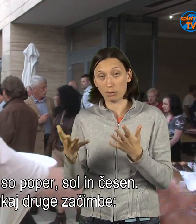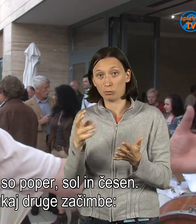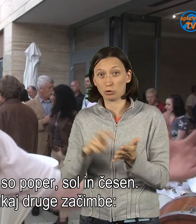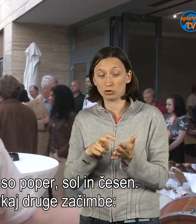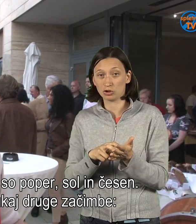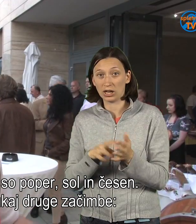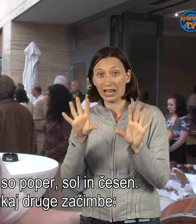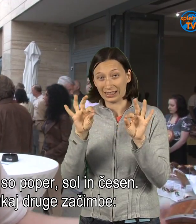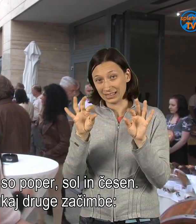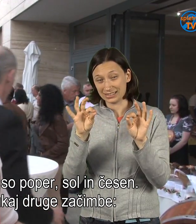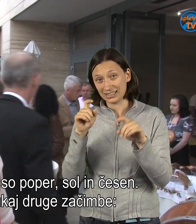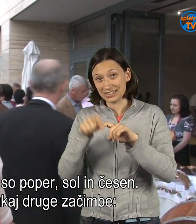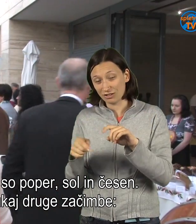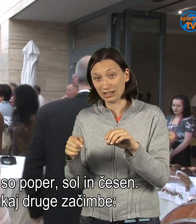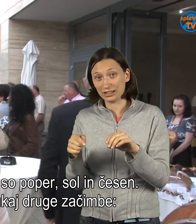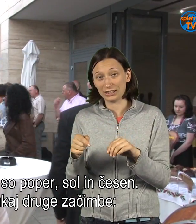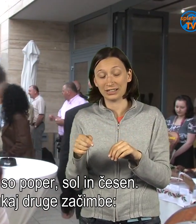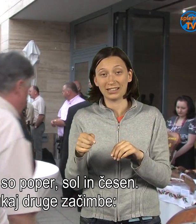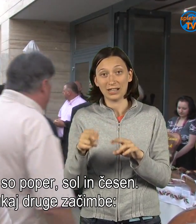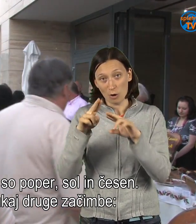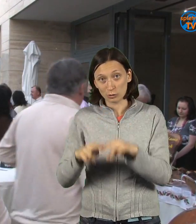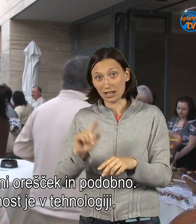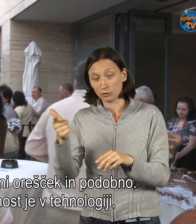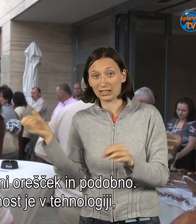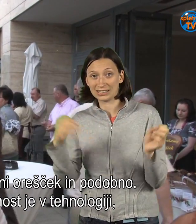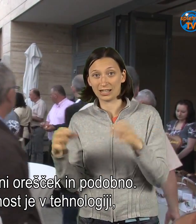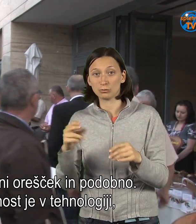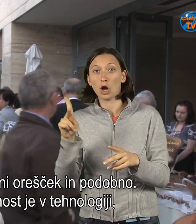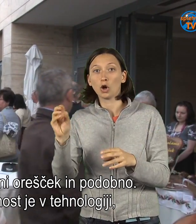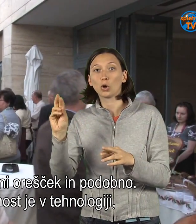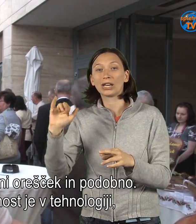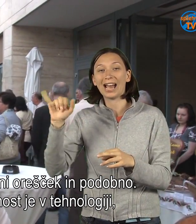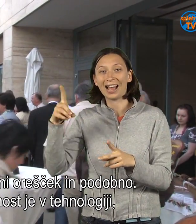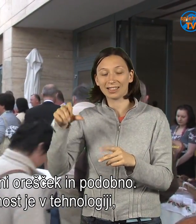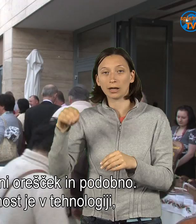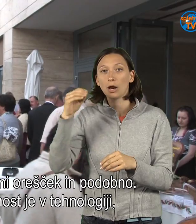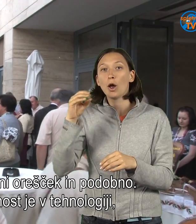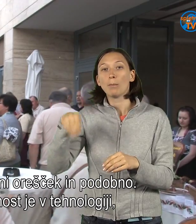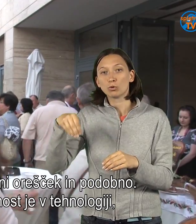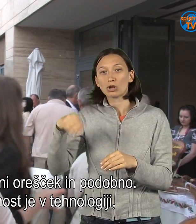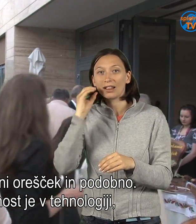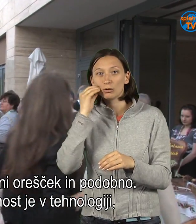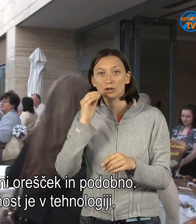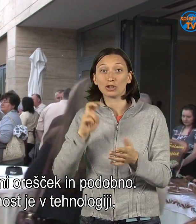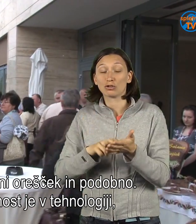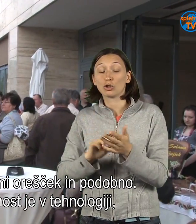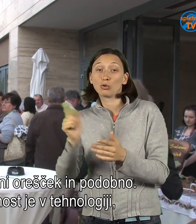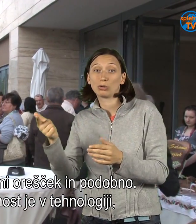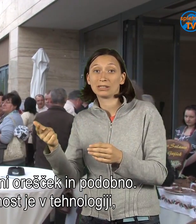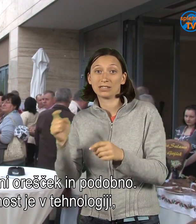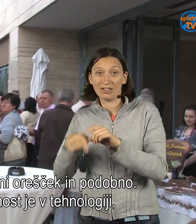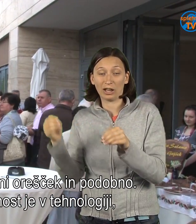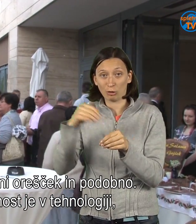mogoče še kar 10 zadev, ostalih začimb od koriandra, muškatnega oreška in marsikaj, kar še drugi